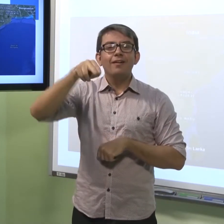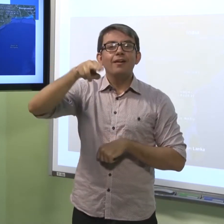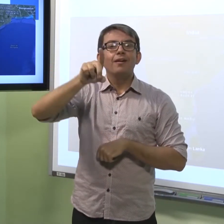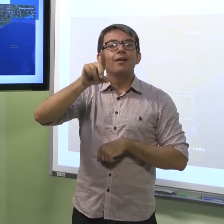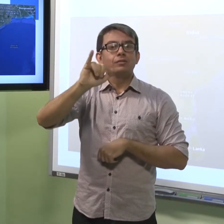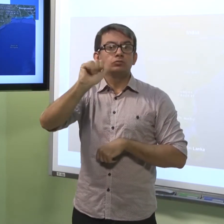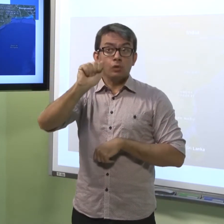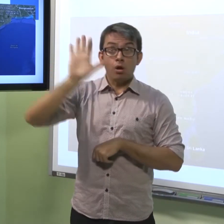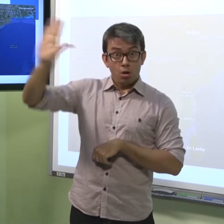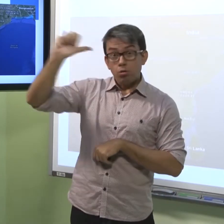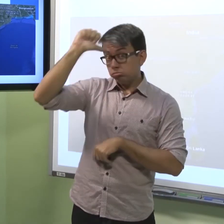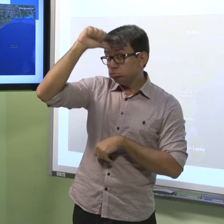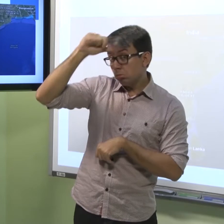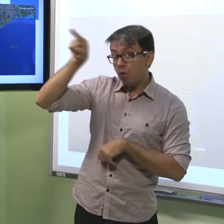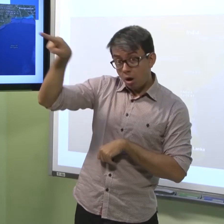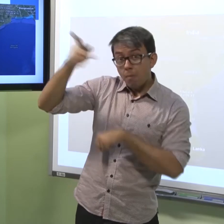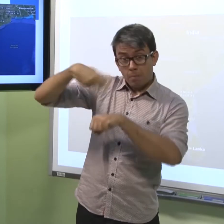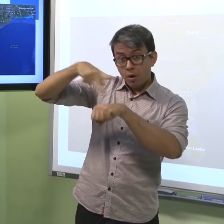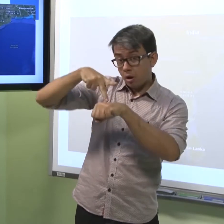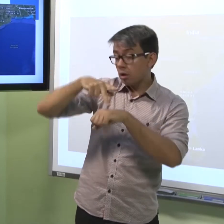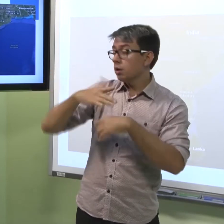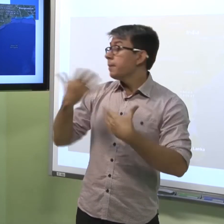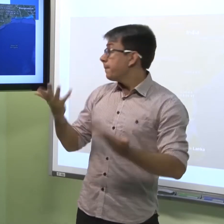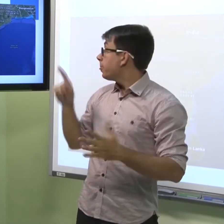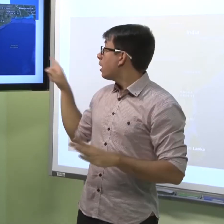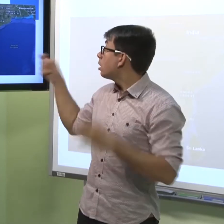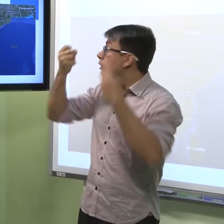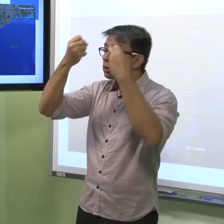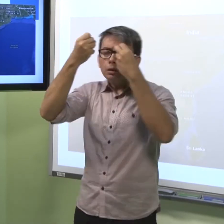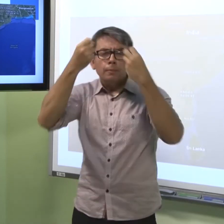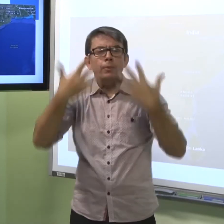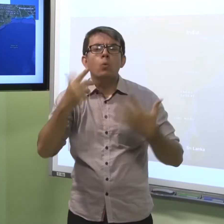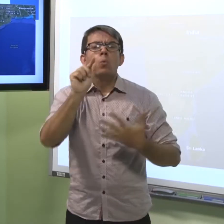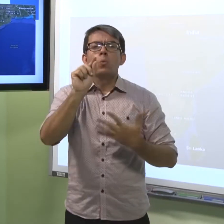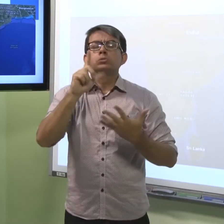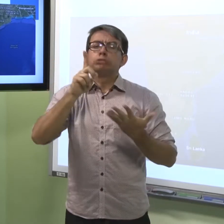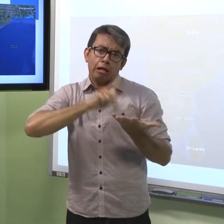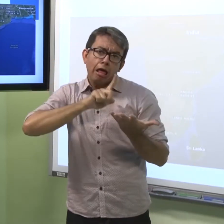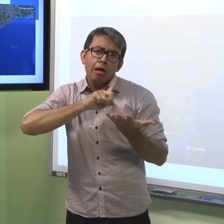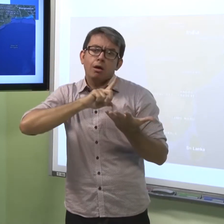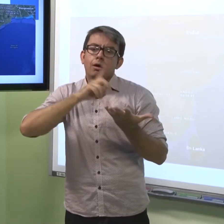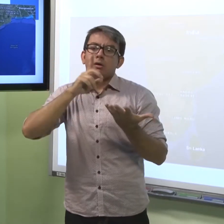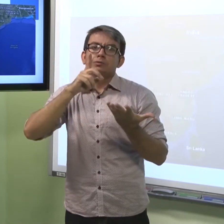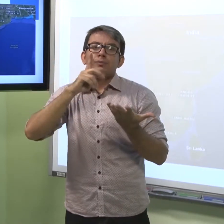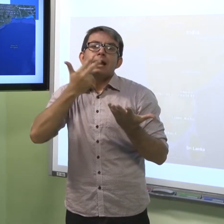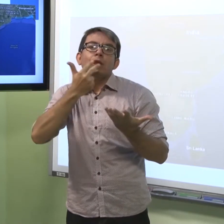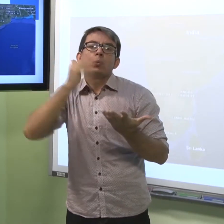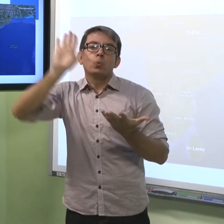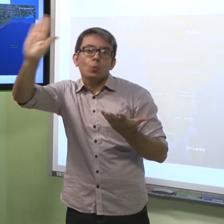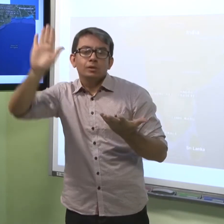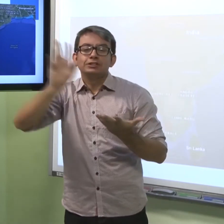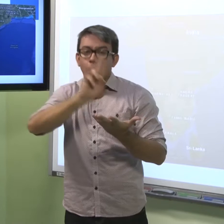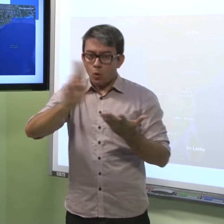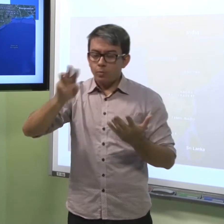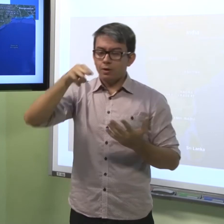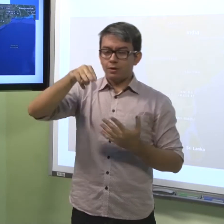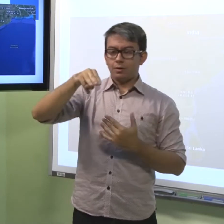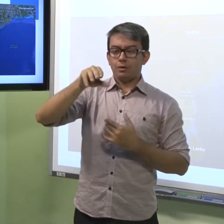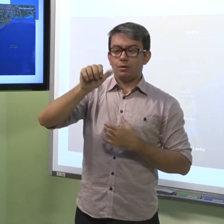Este lugar aqui é lá na Índia. E lá, a língua,